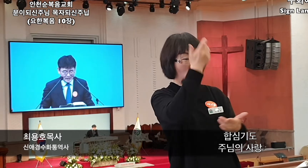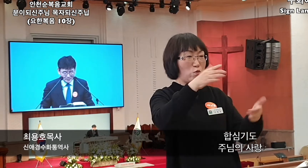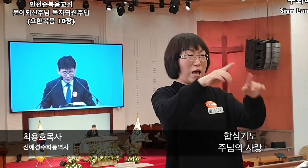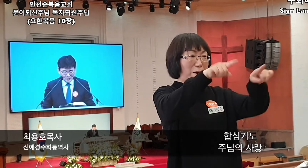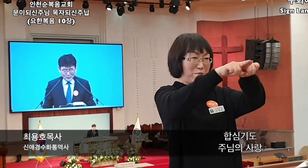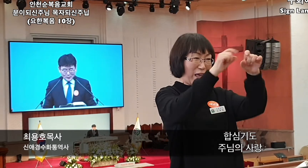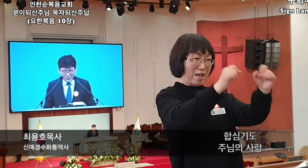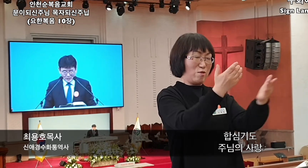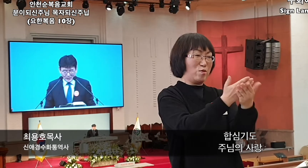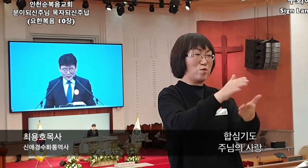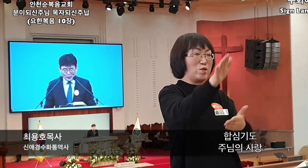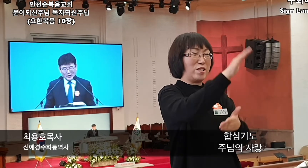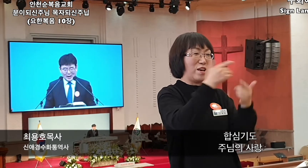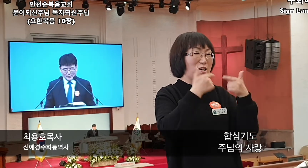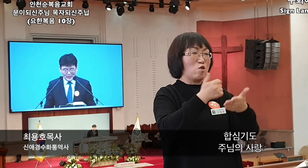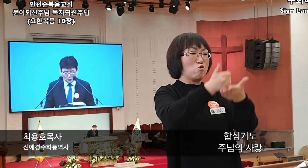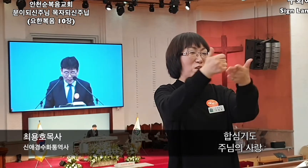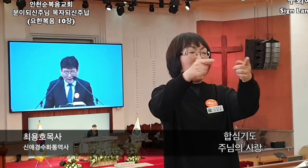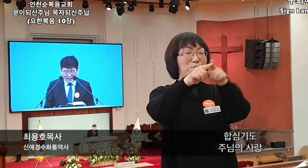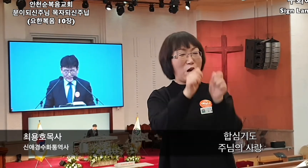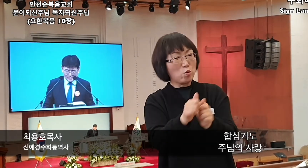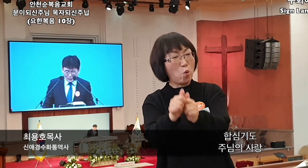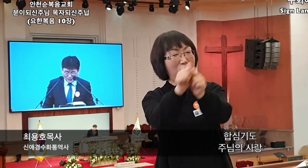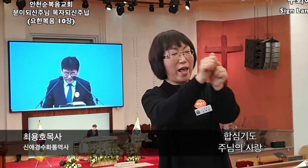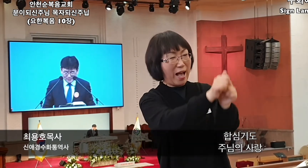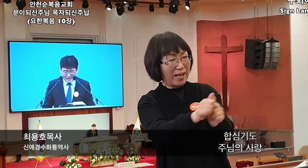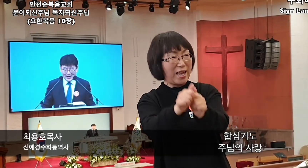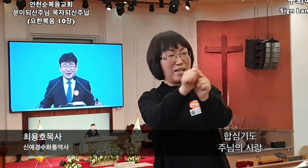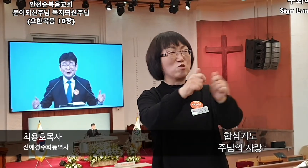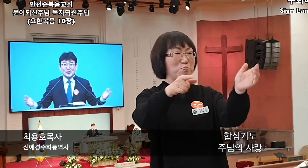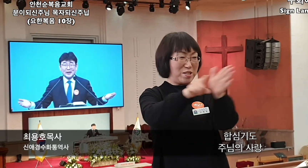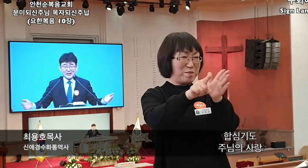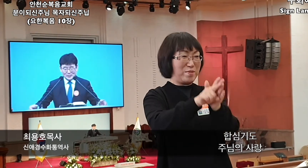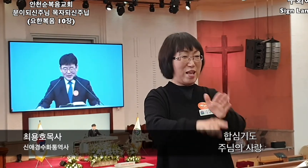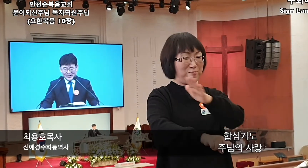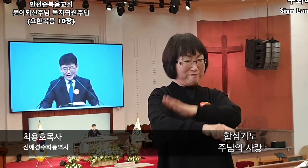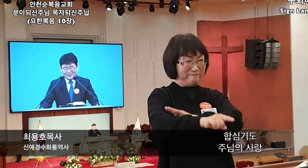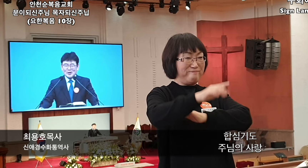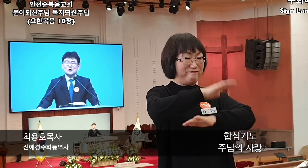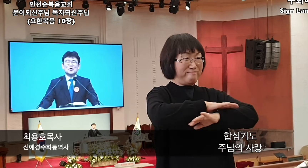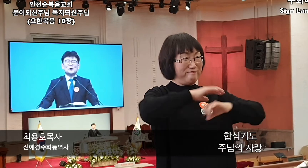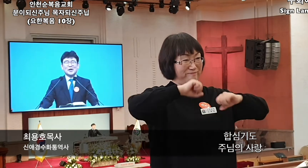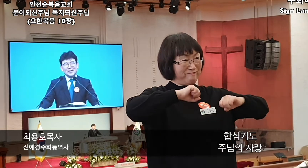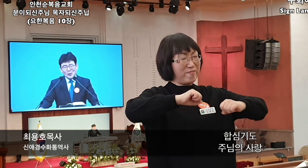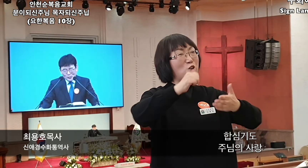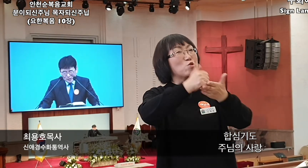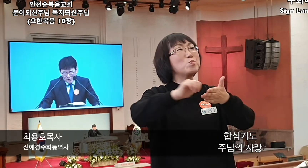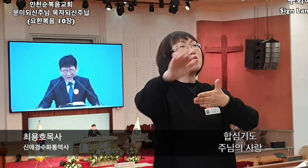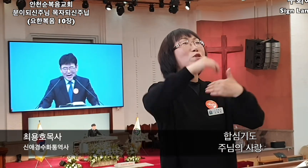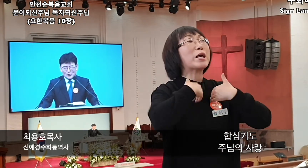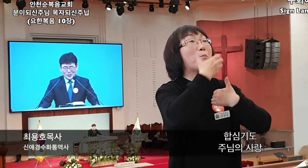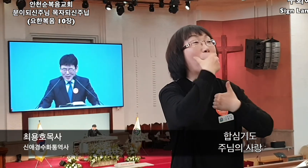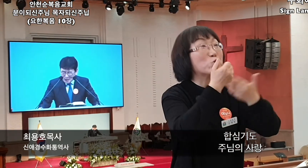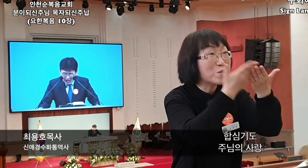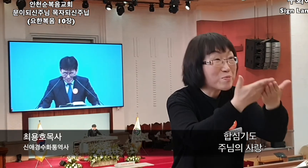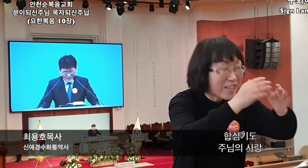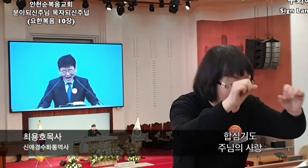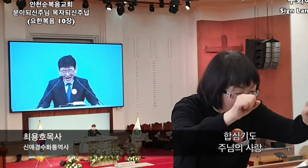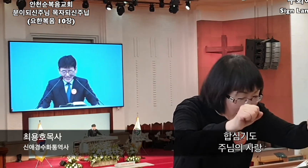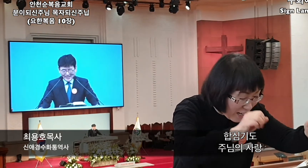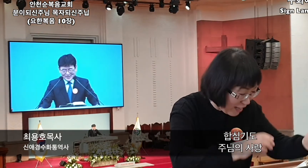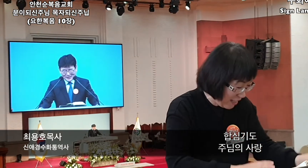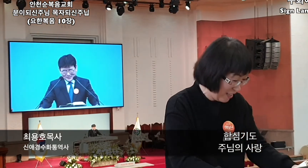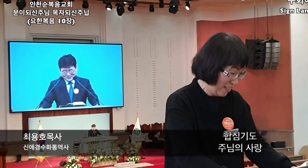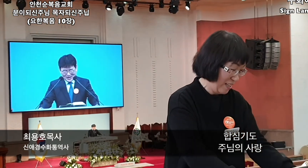함께 하시니 우리로 늘 주님과 함께 동행하게 하실 줄 믿습니다. 저에 계신 분들에게 주님이 우리에게 복 주십니다. 주님 함께